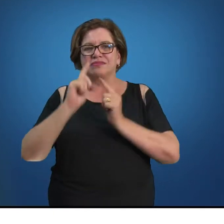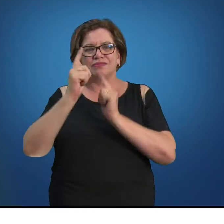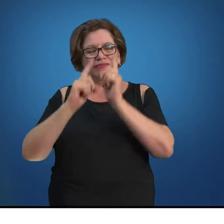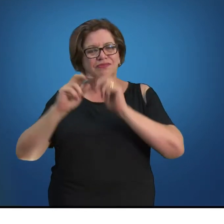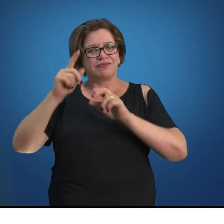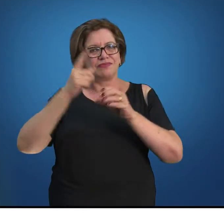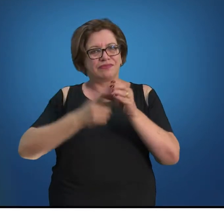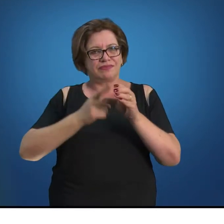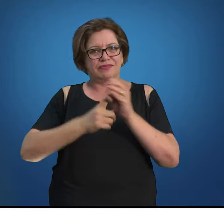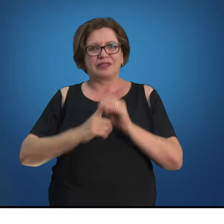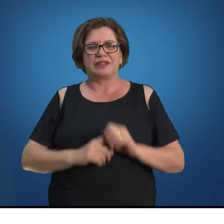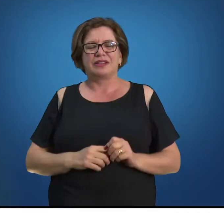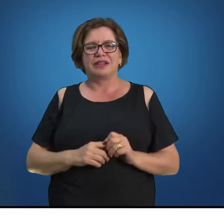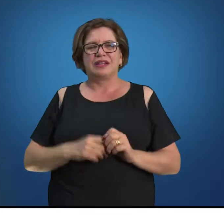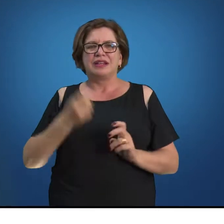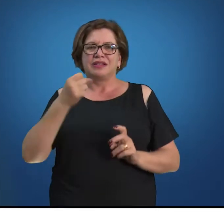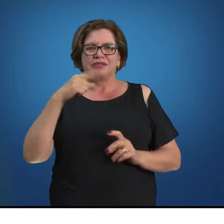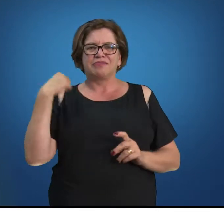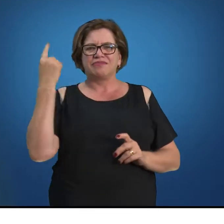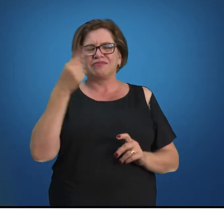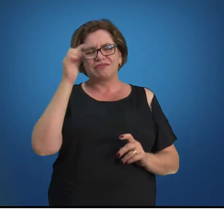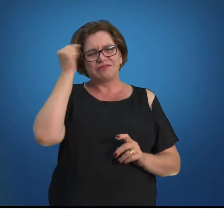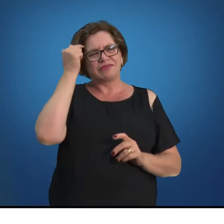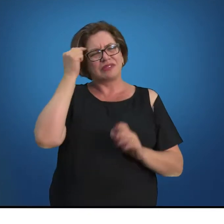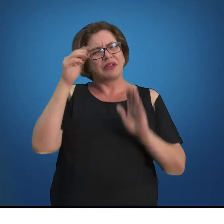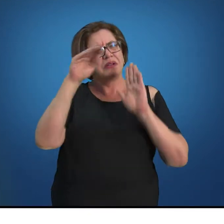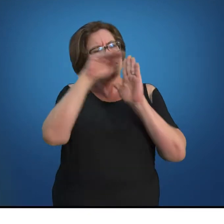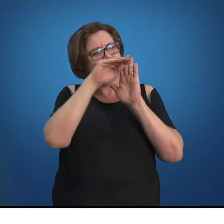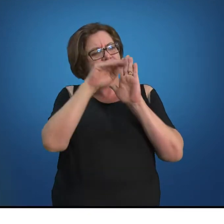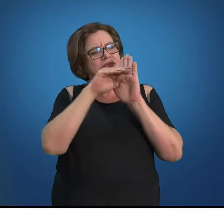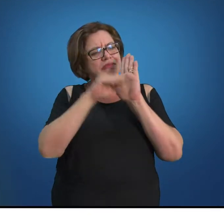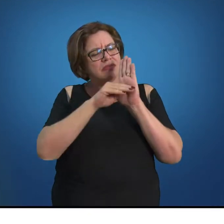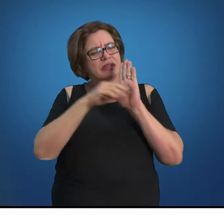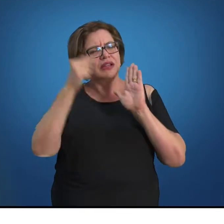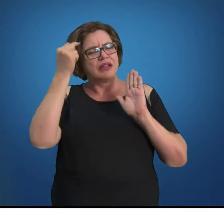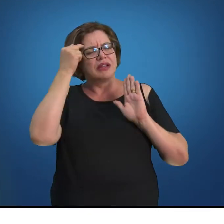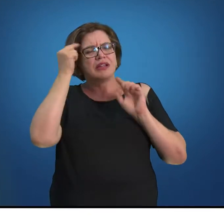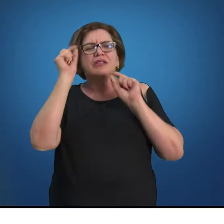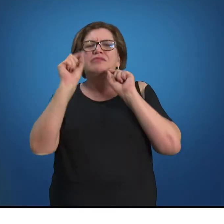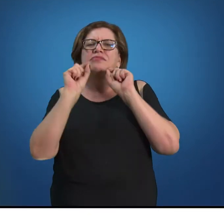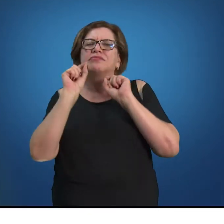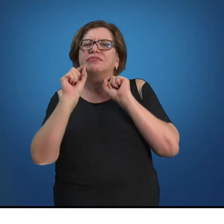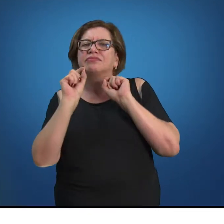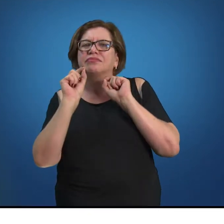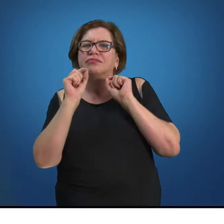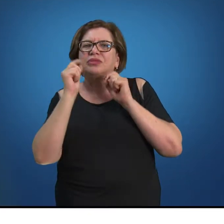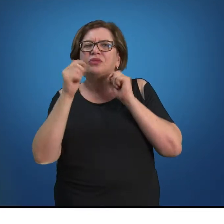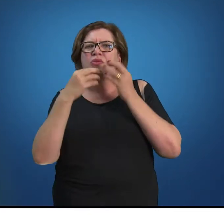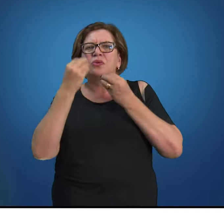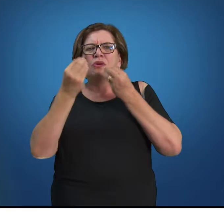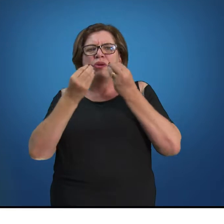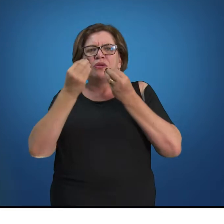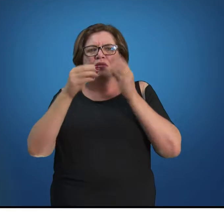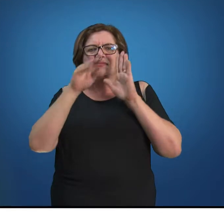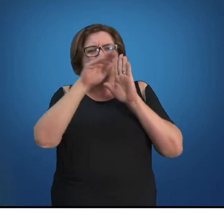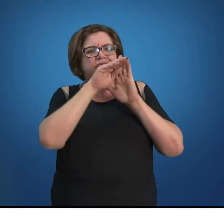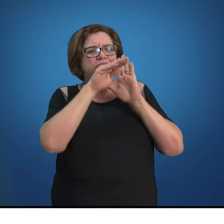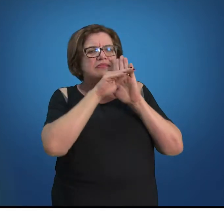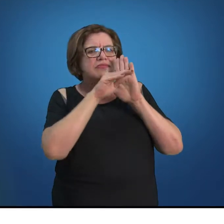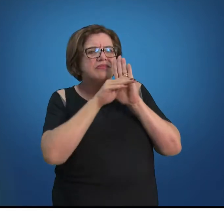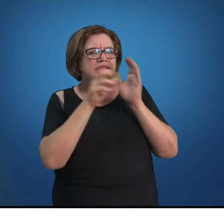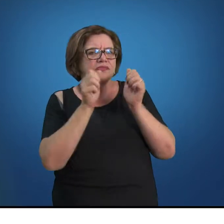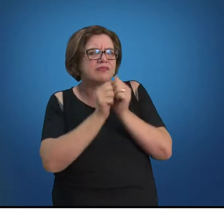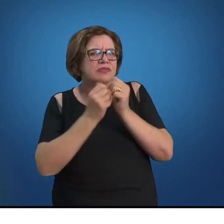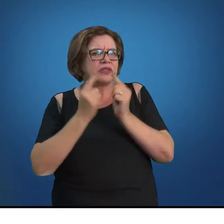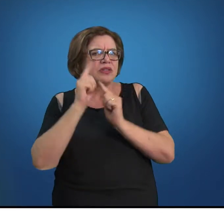urbanos. Quando pensamos em planejamento, logo pensamos até que ponto planejamento e gestão